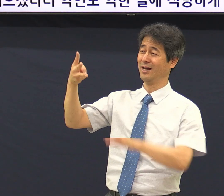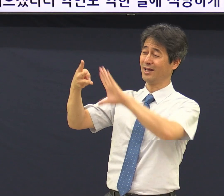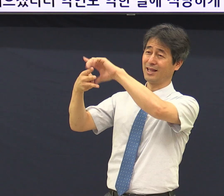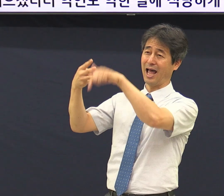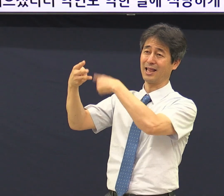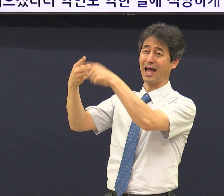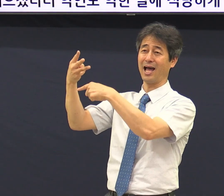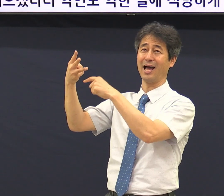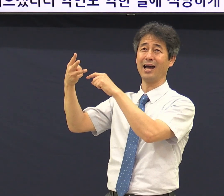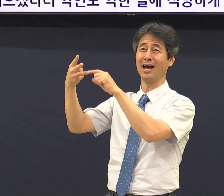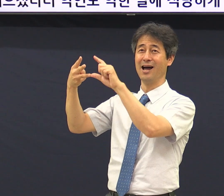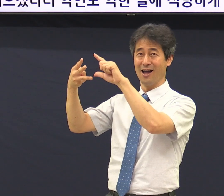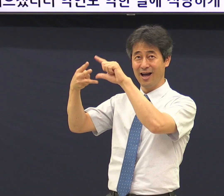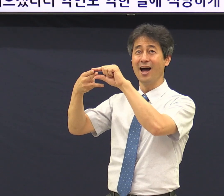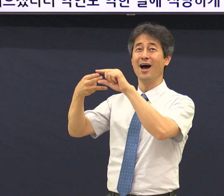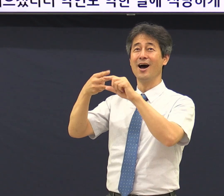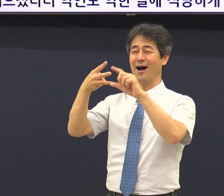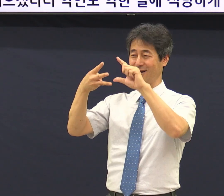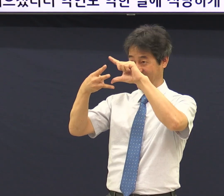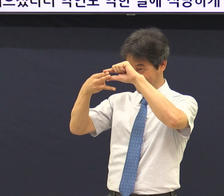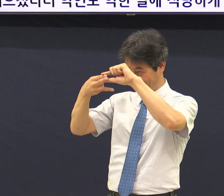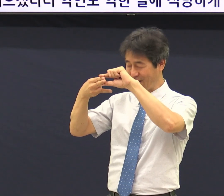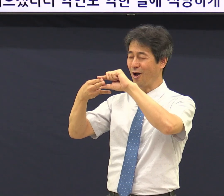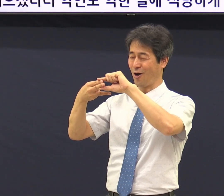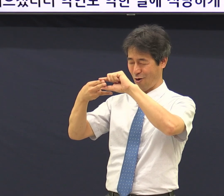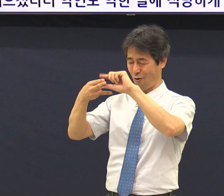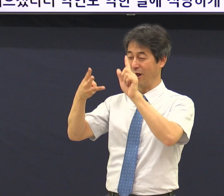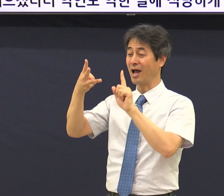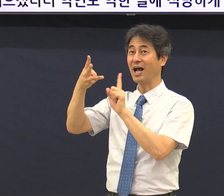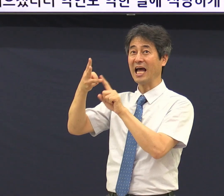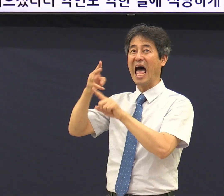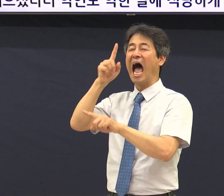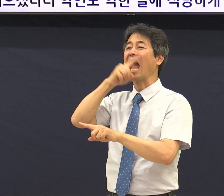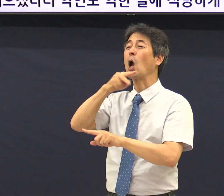이 말씀 첫 번째, 두 번째, 세 번째 제가 예를 드렸던 말씀에